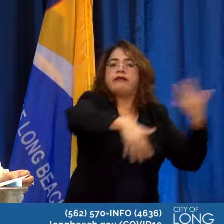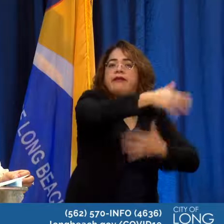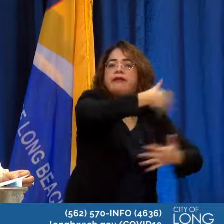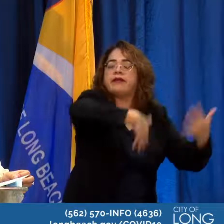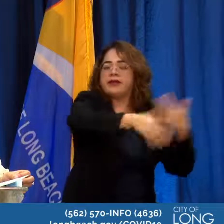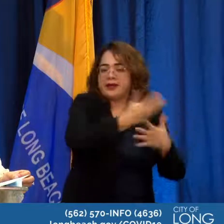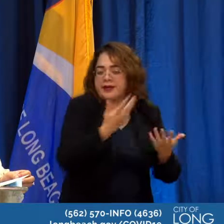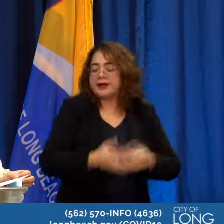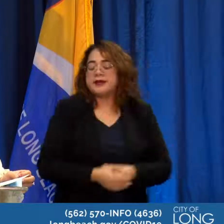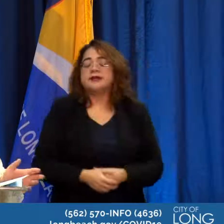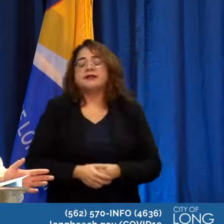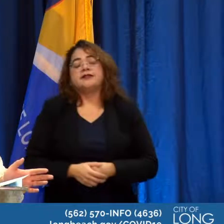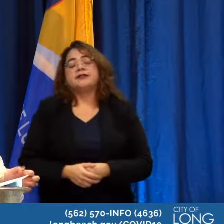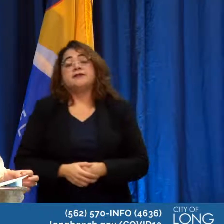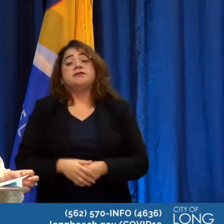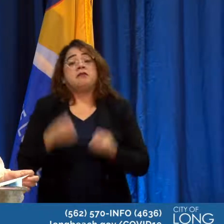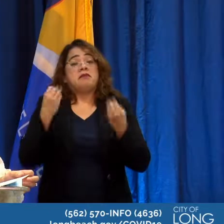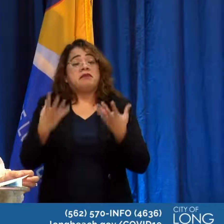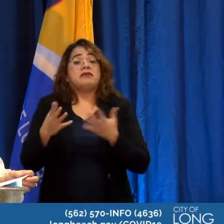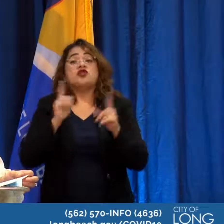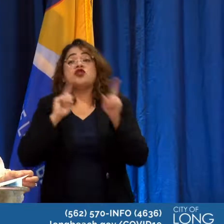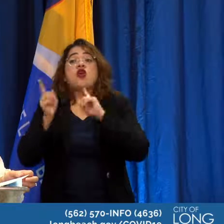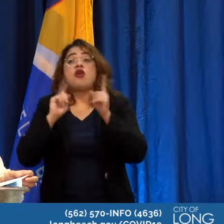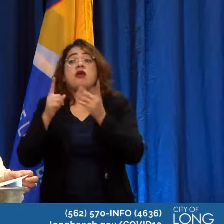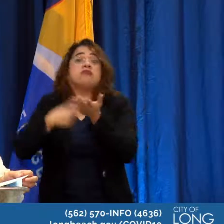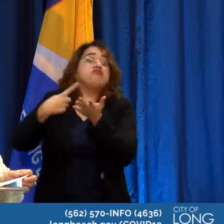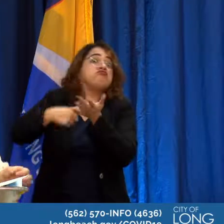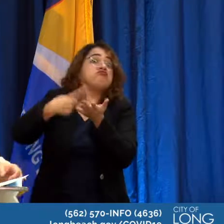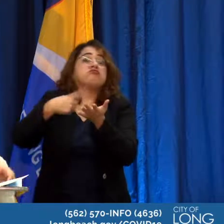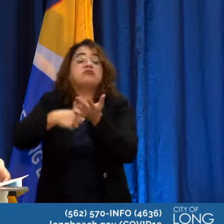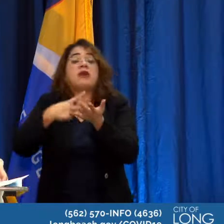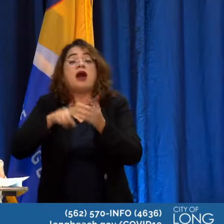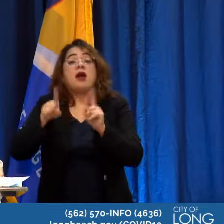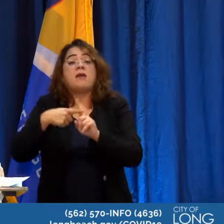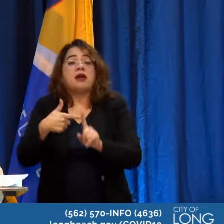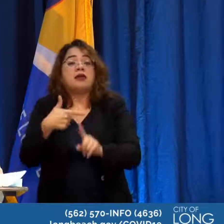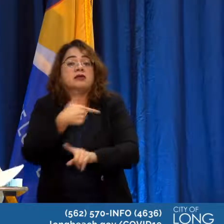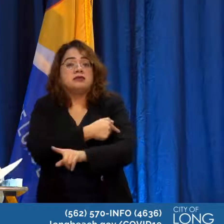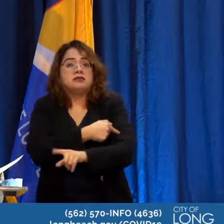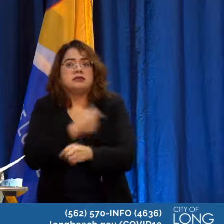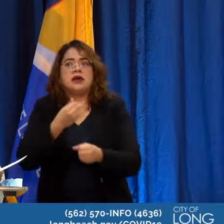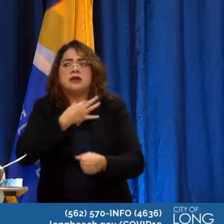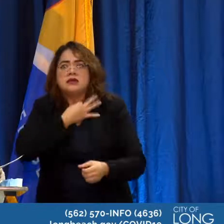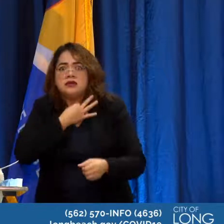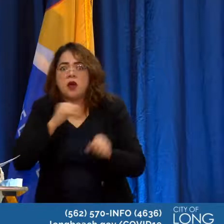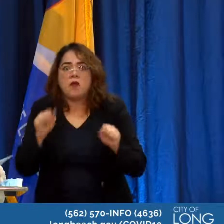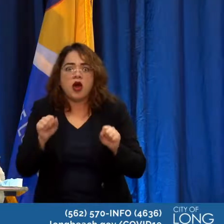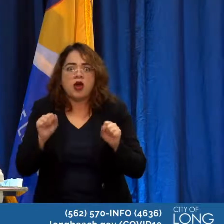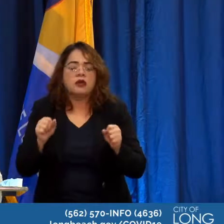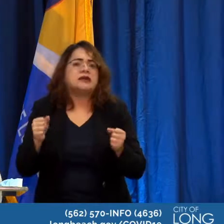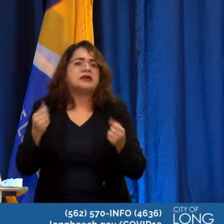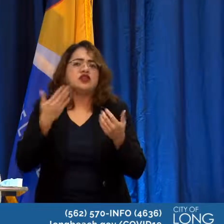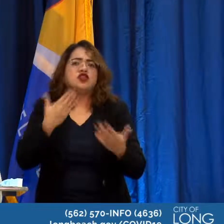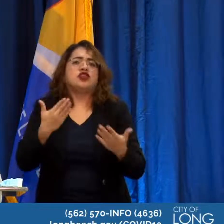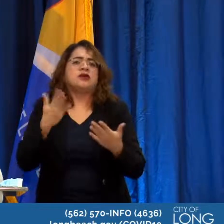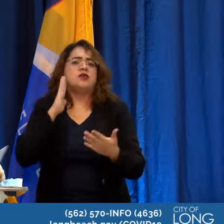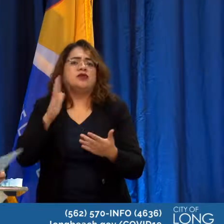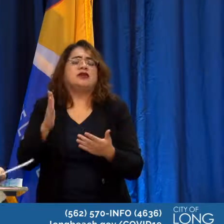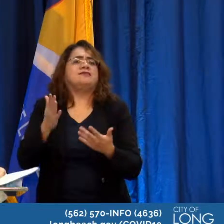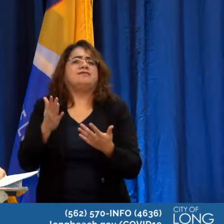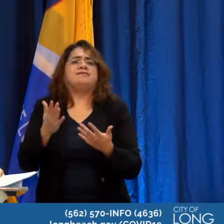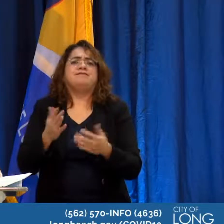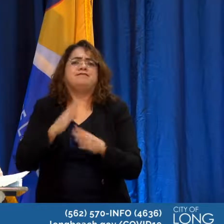de vacunas. Sabemos que muchas personas sienten curiosidad por las vacunas disponibles para protegerse contra